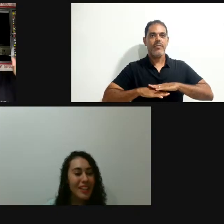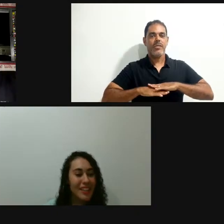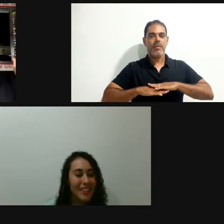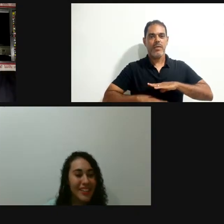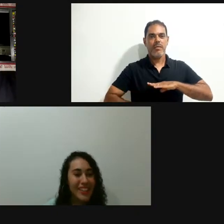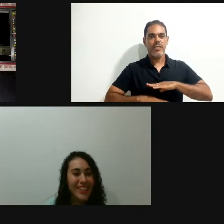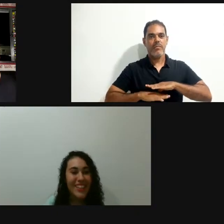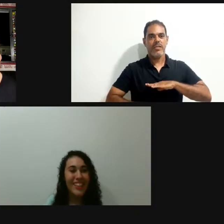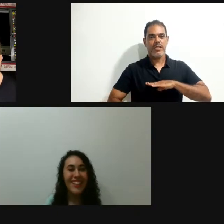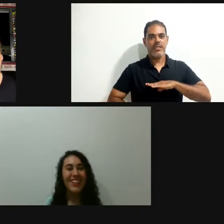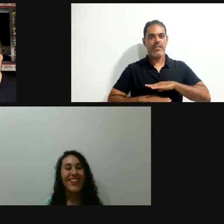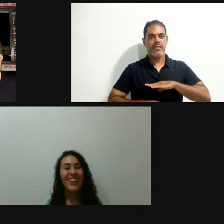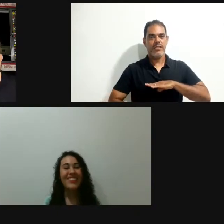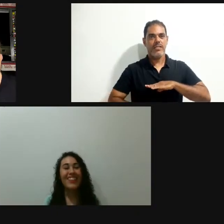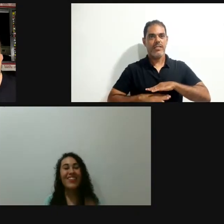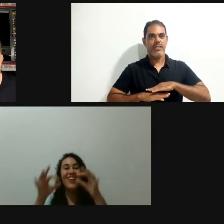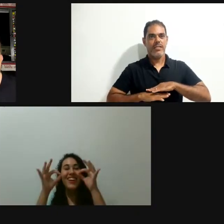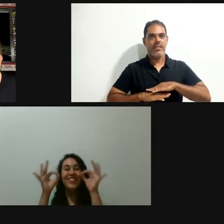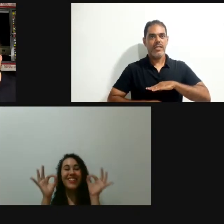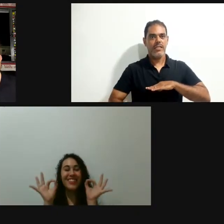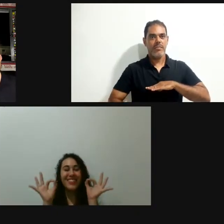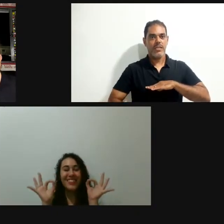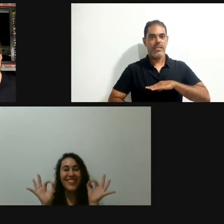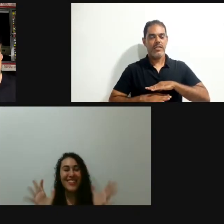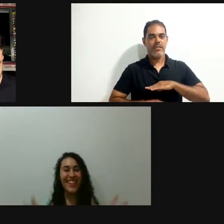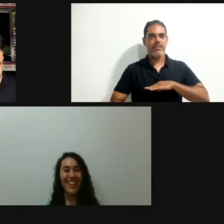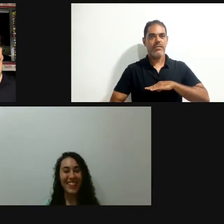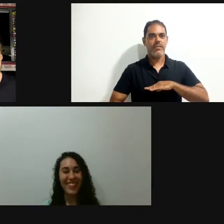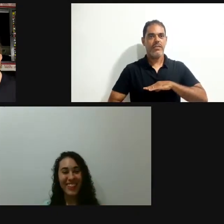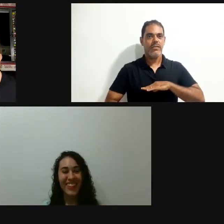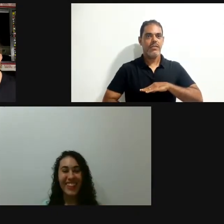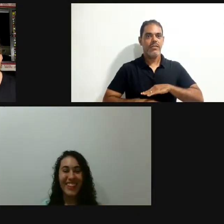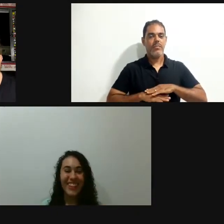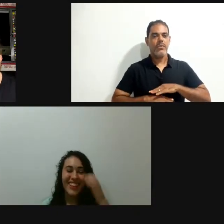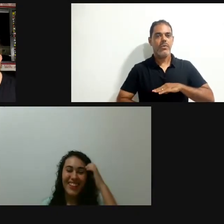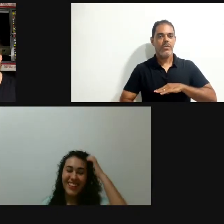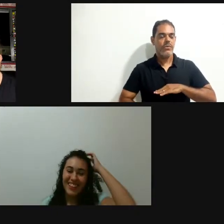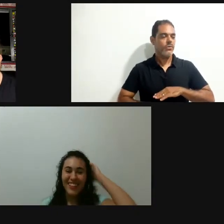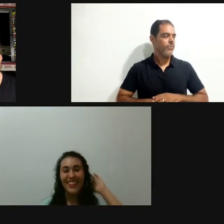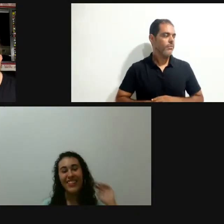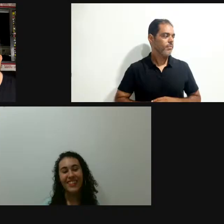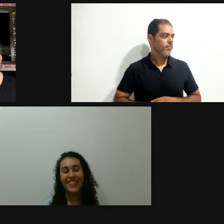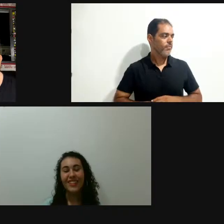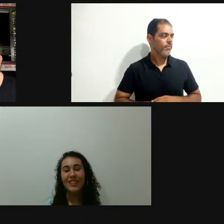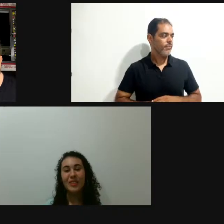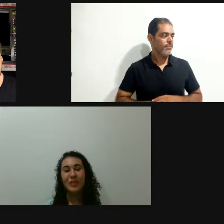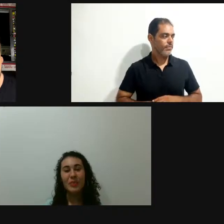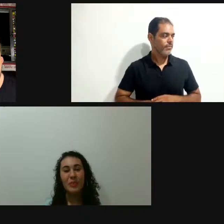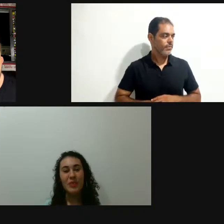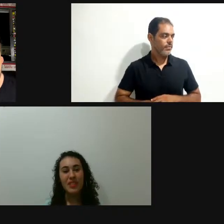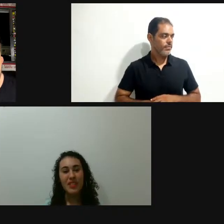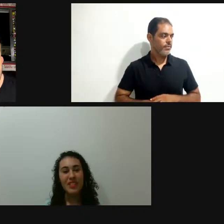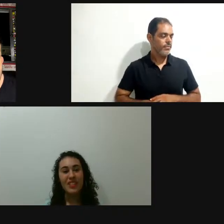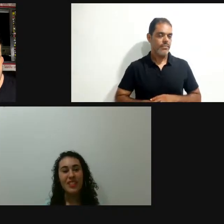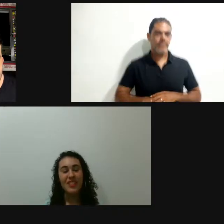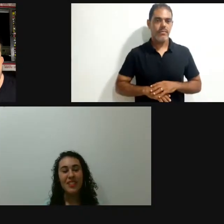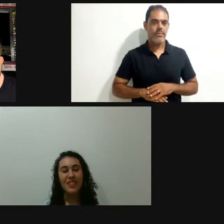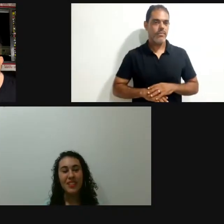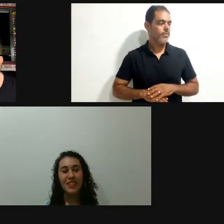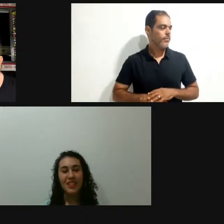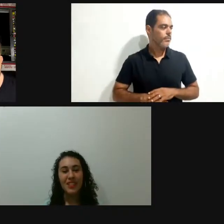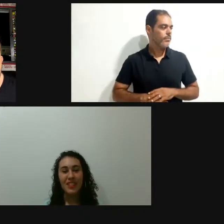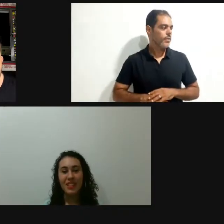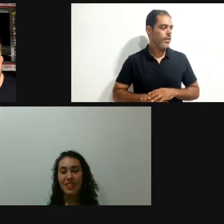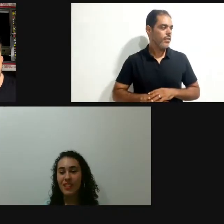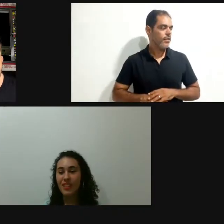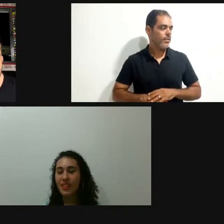Oi! seja Deu bem-vinda. tudo certo. É assim mesmo. NHS,